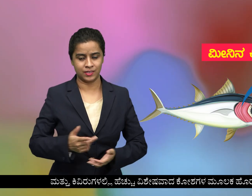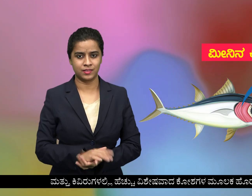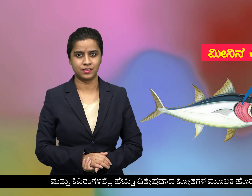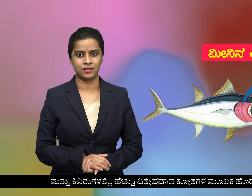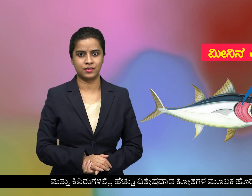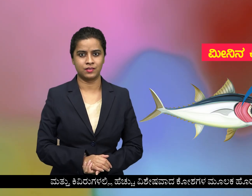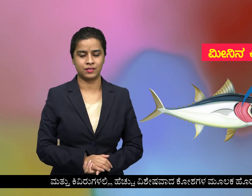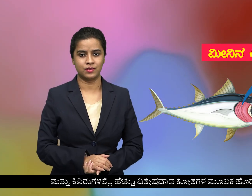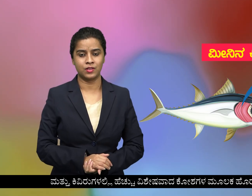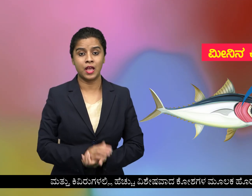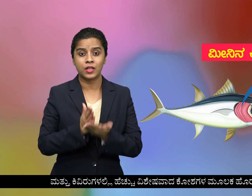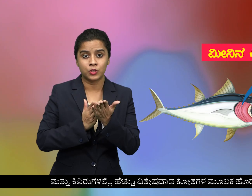ಹೊರಹಾಕುತ್ತಾರೆ.